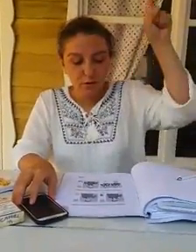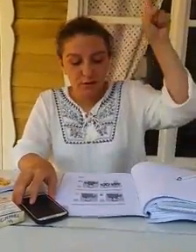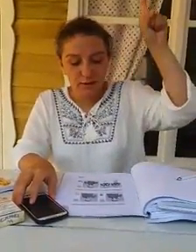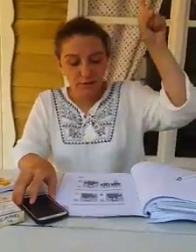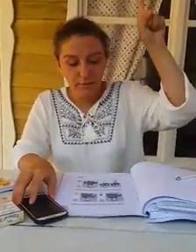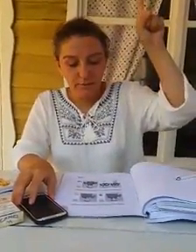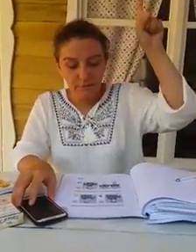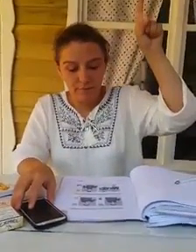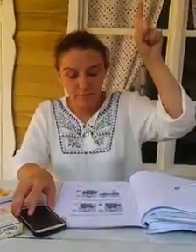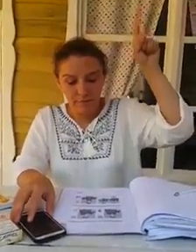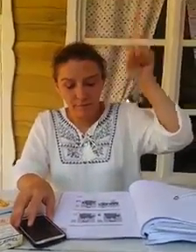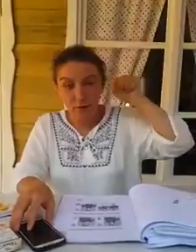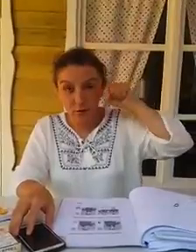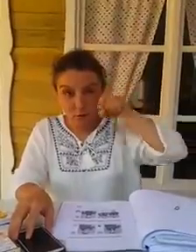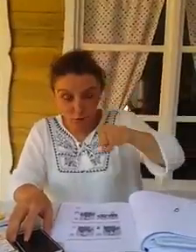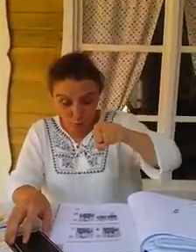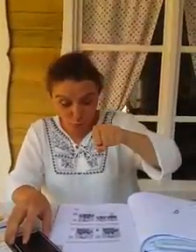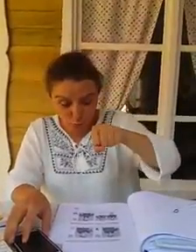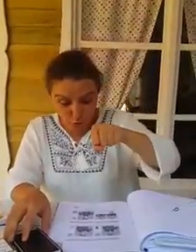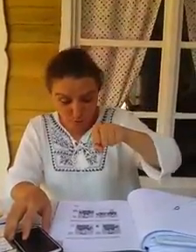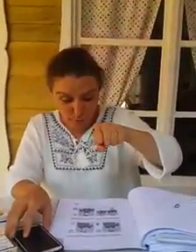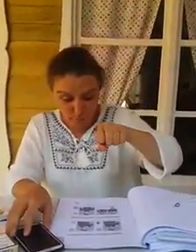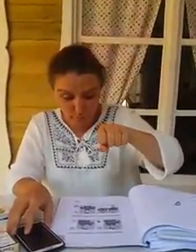Yukarı. Yumruk.